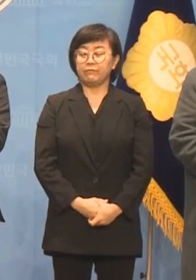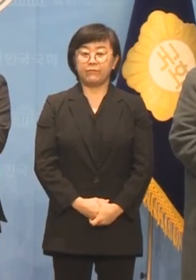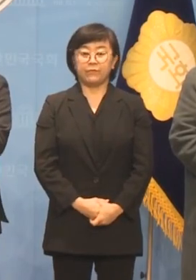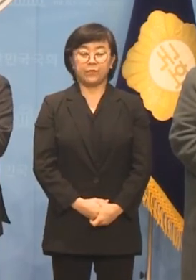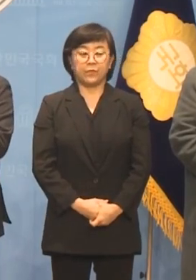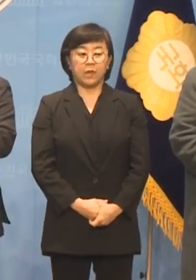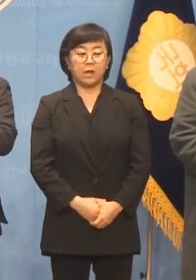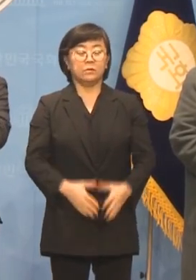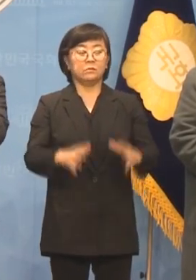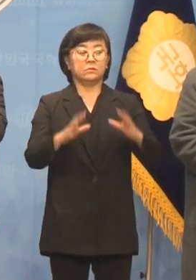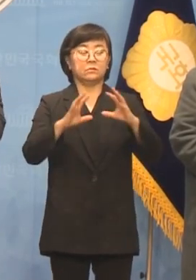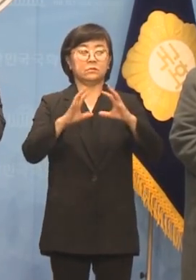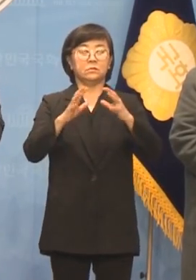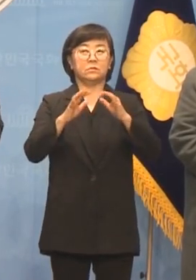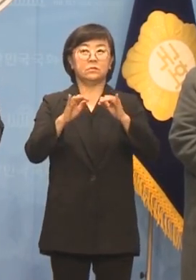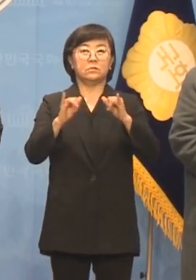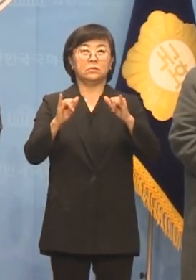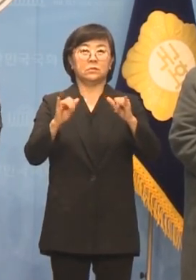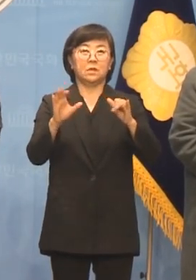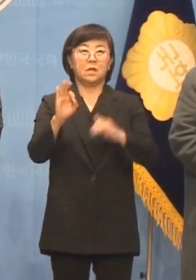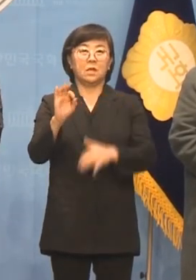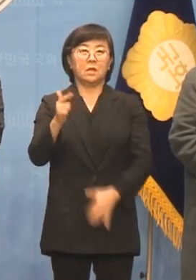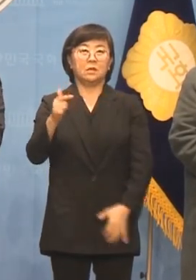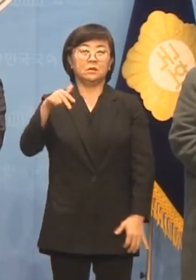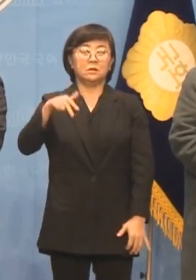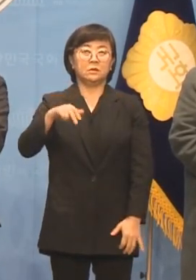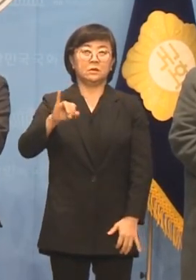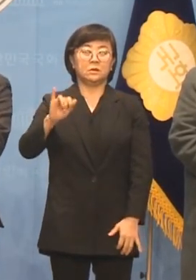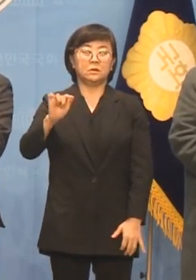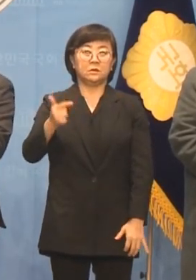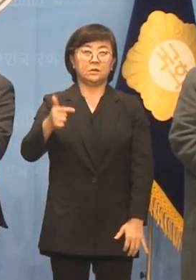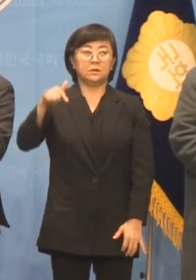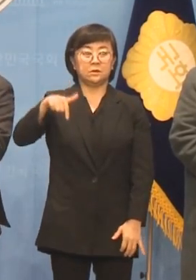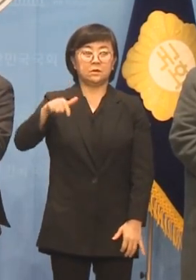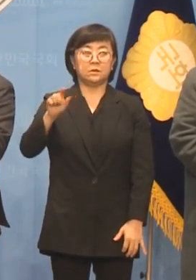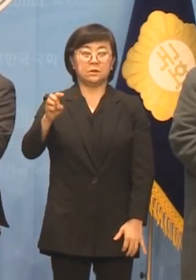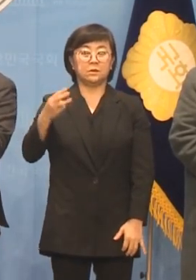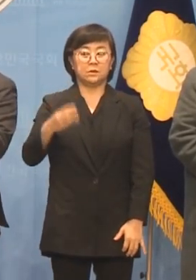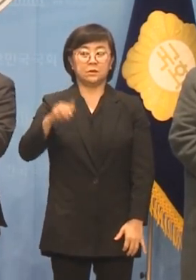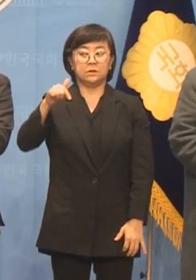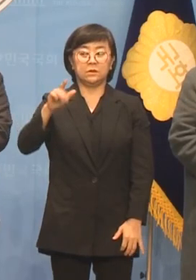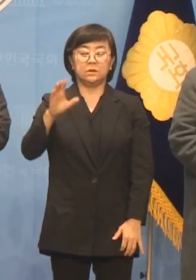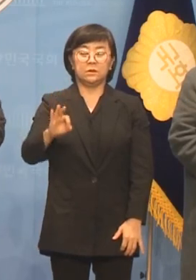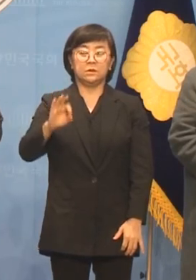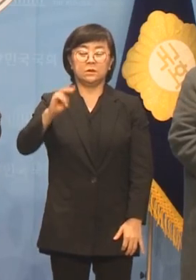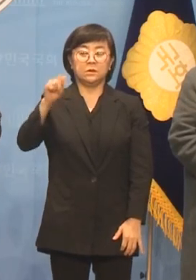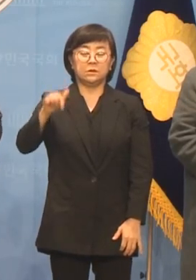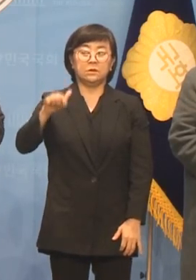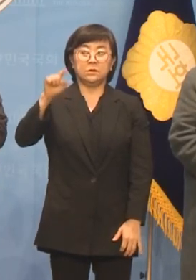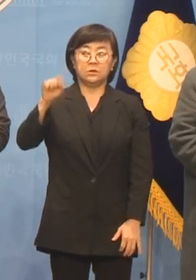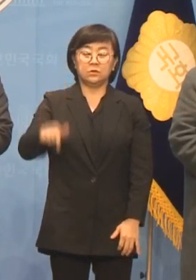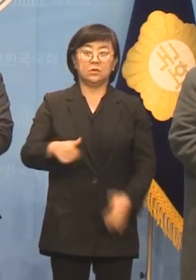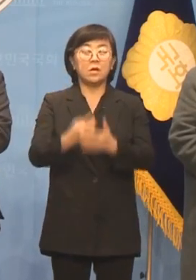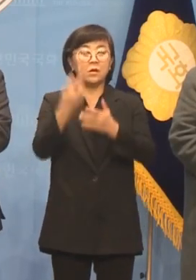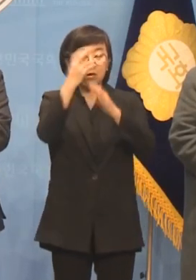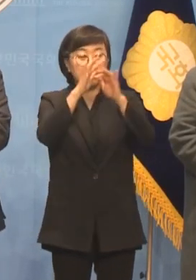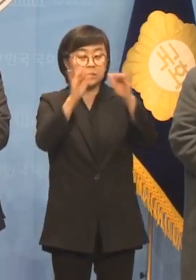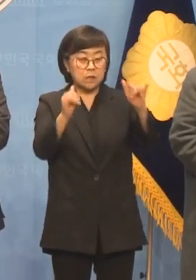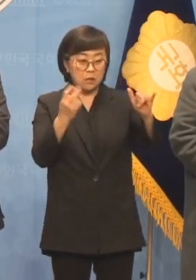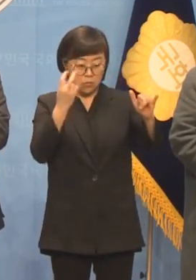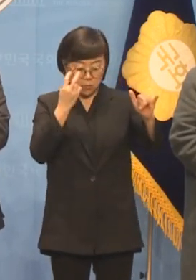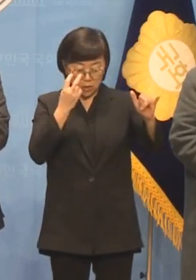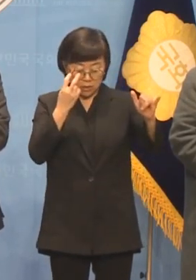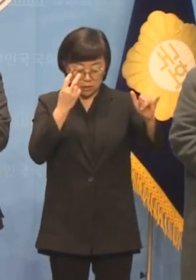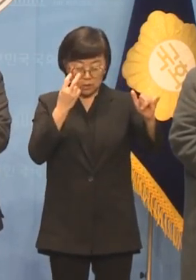인사하겠습니다. 저는 민생경제연구소에서 일하는 안진걸이라고 합니다. 강덕구 의원님 오셨습니다. 검사를 검사하는 모임에